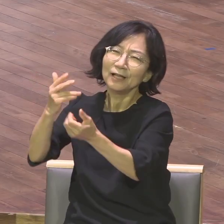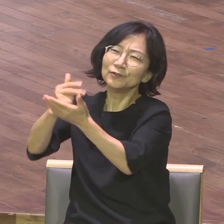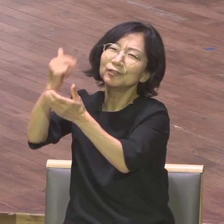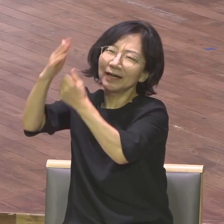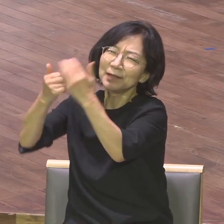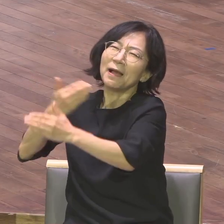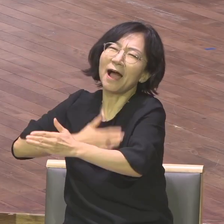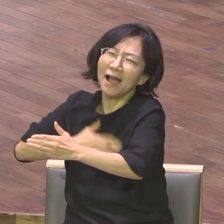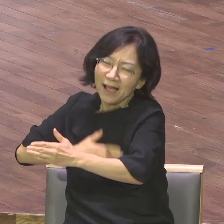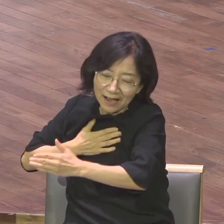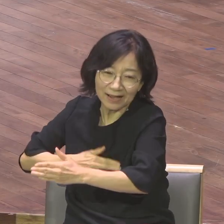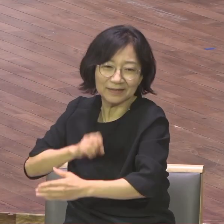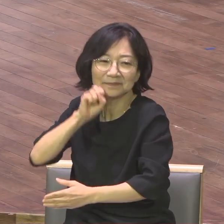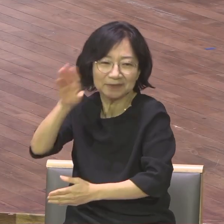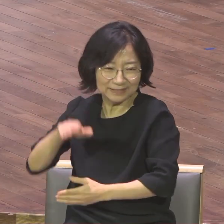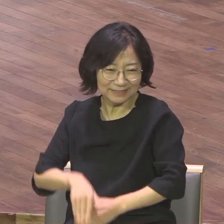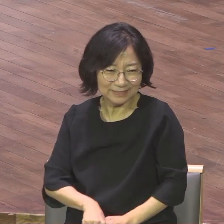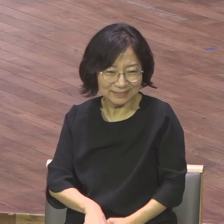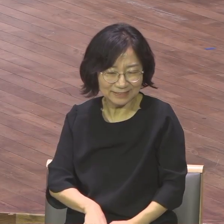거지요.